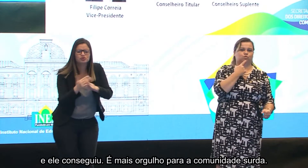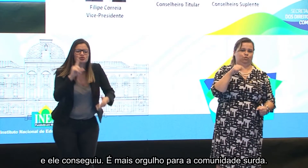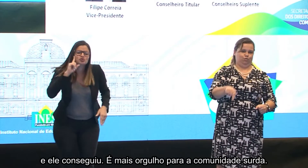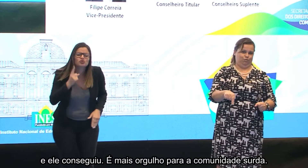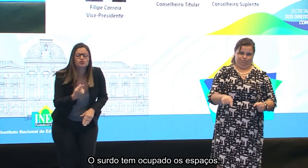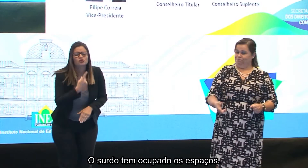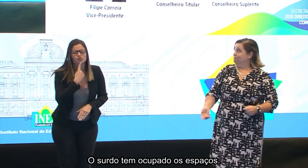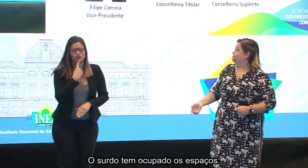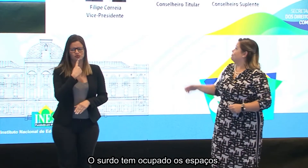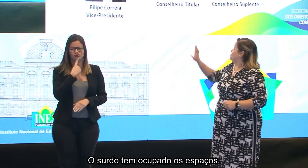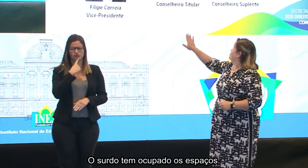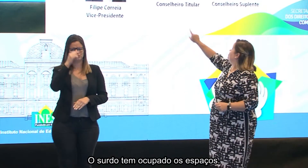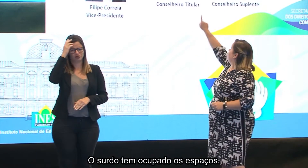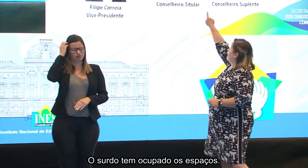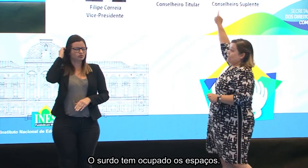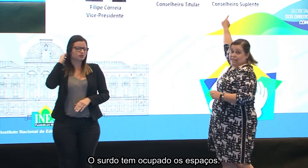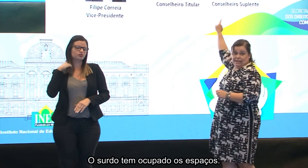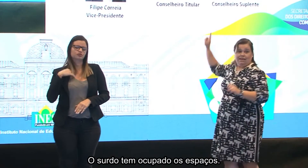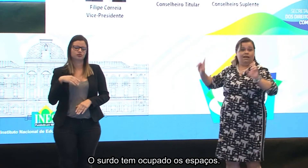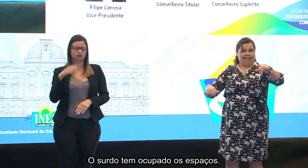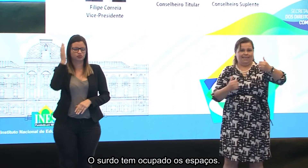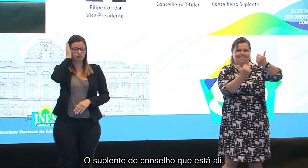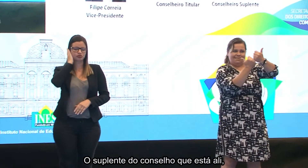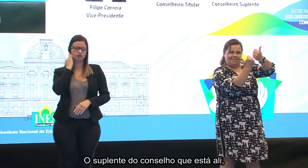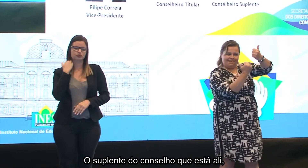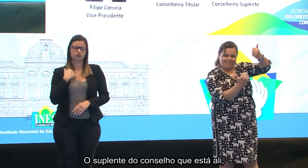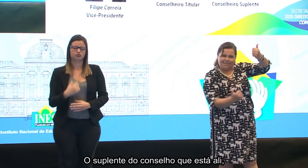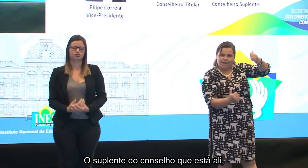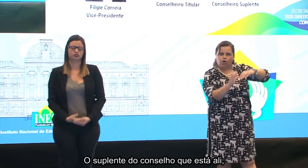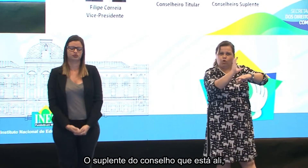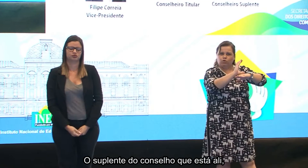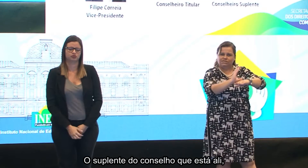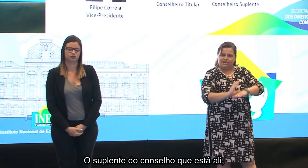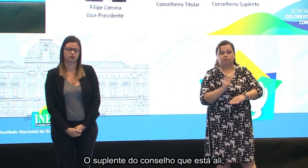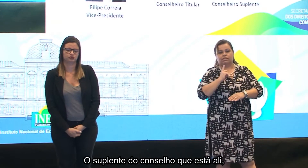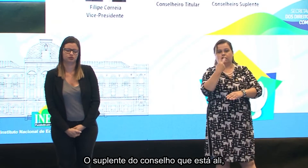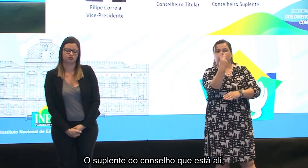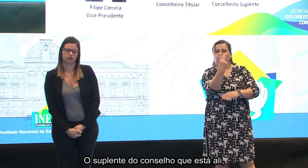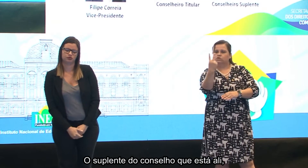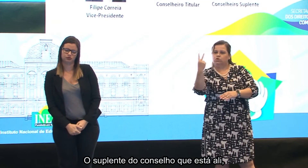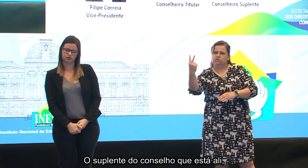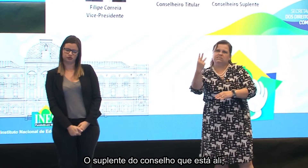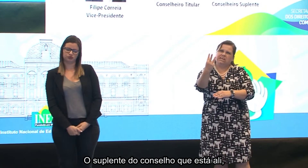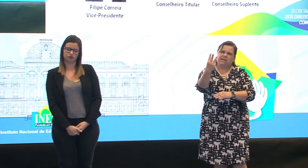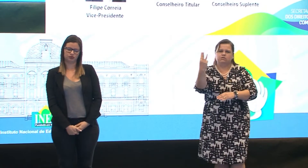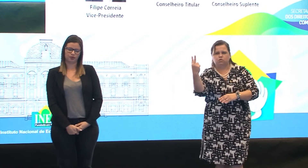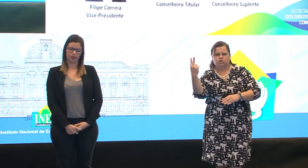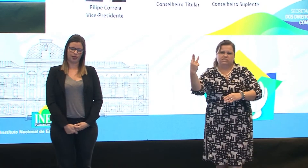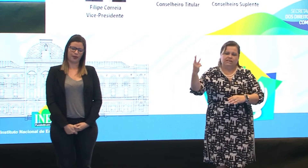surda. O surdo tem ocupado os espaços. E o suplente, que está ali do conselho,